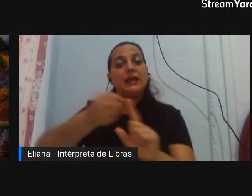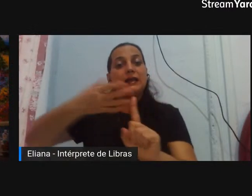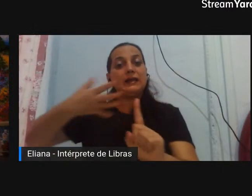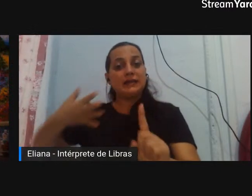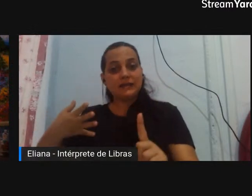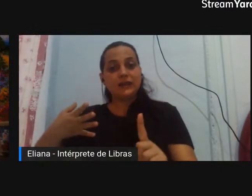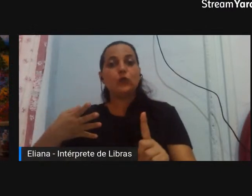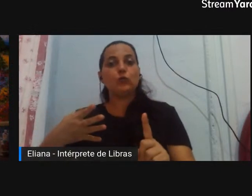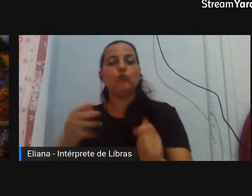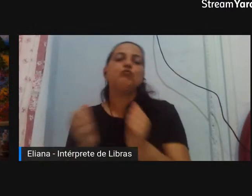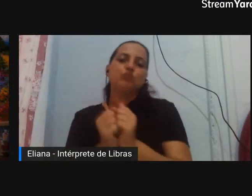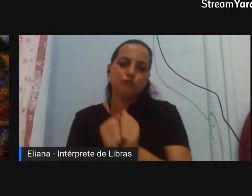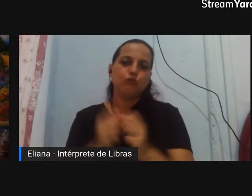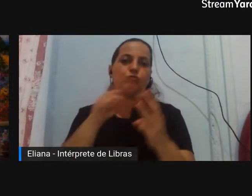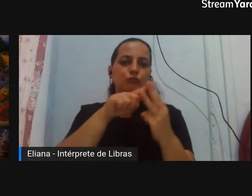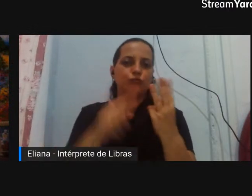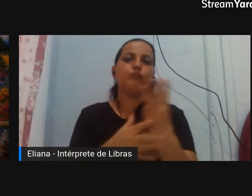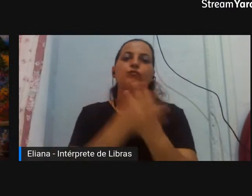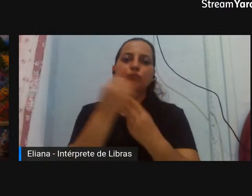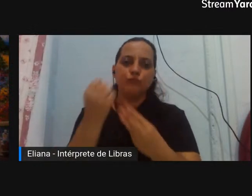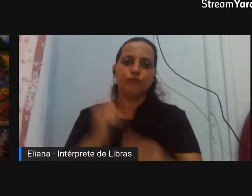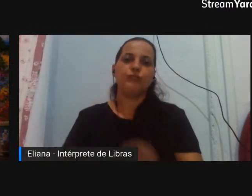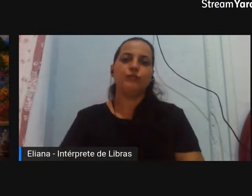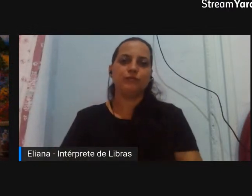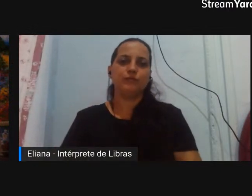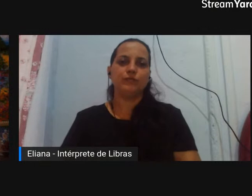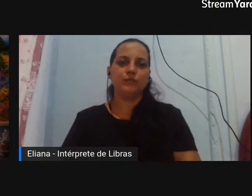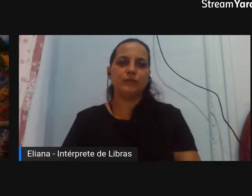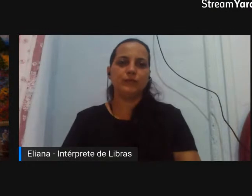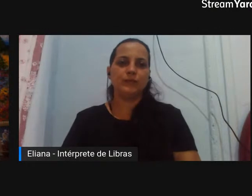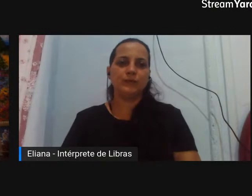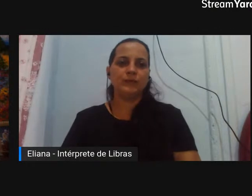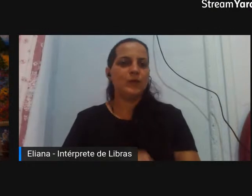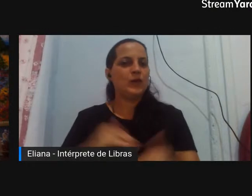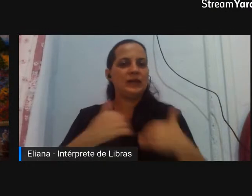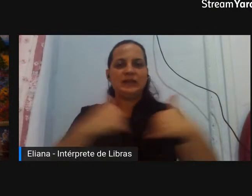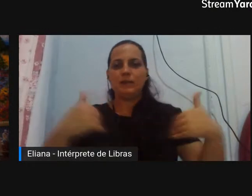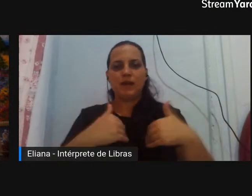moeda e não atividades diferentes.